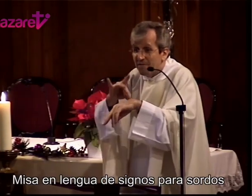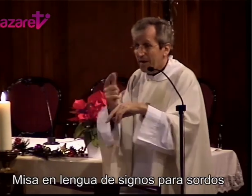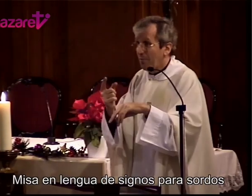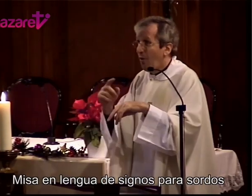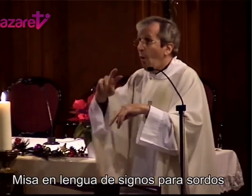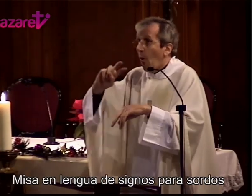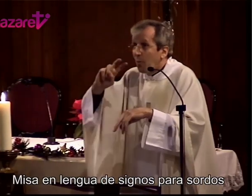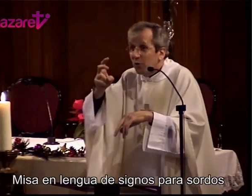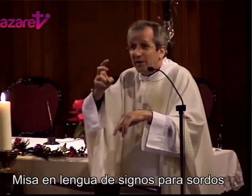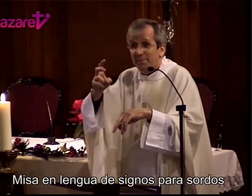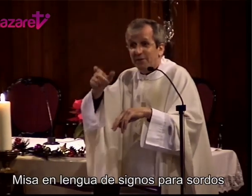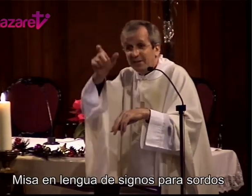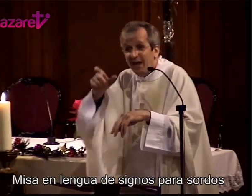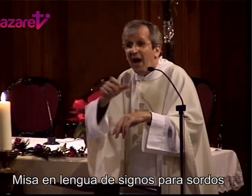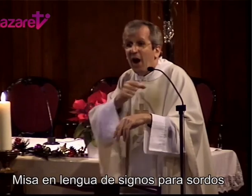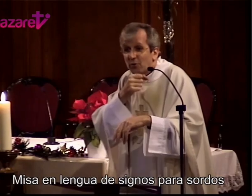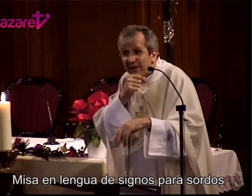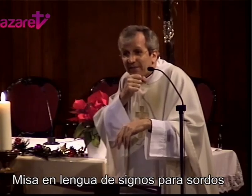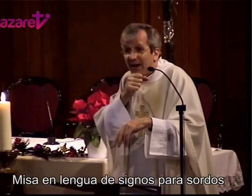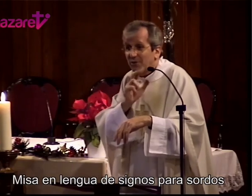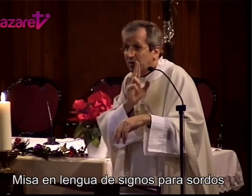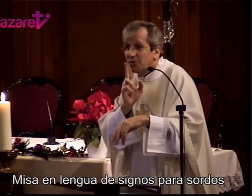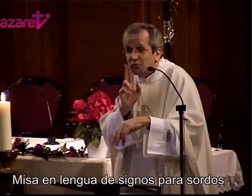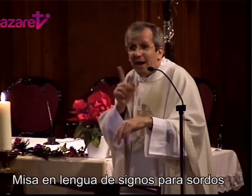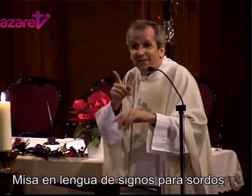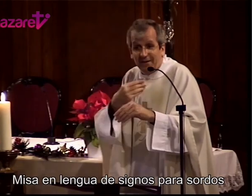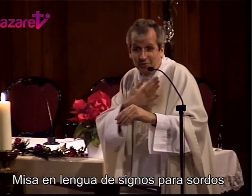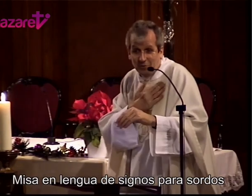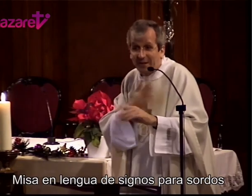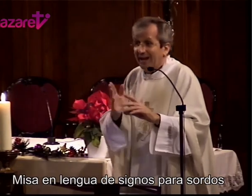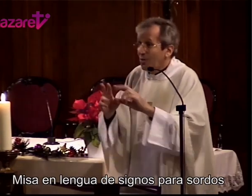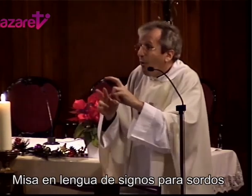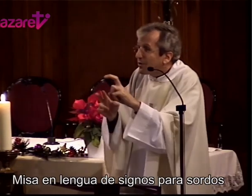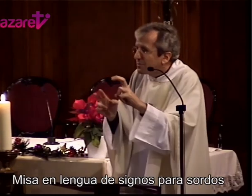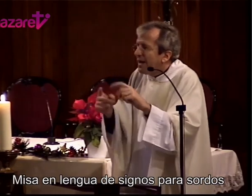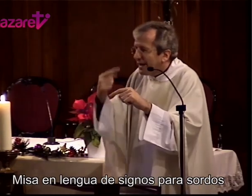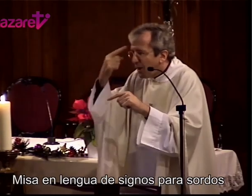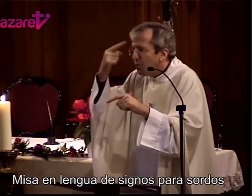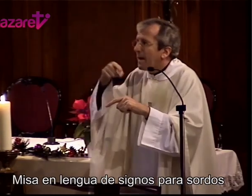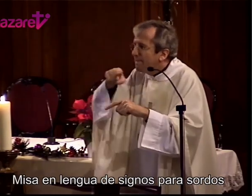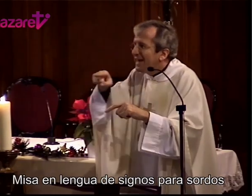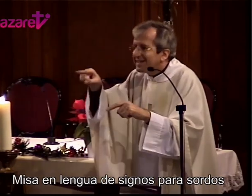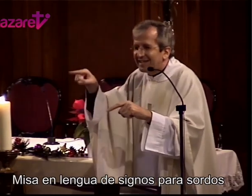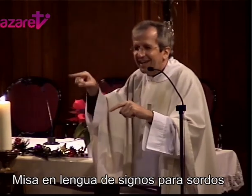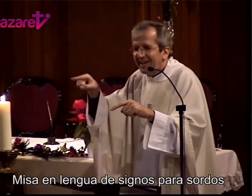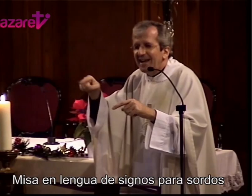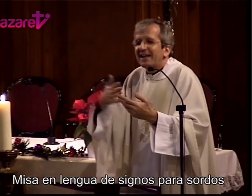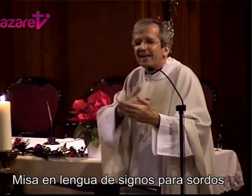enfermo, o a lo mejor otra persona tiene a unos ancianos, su madre, como es mi caso, otras, cada uno que piense qué